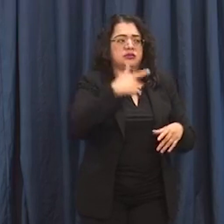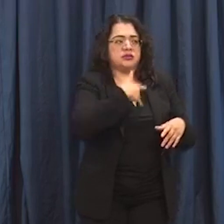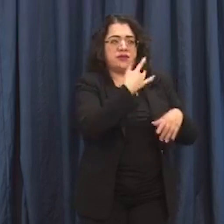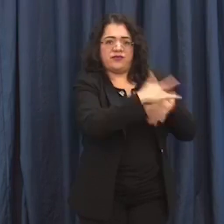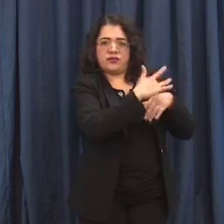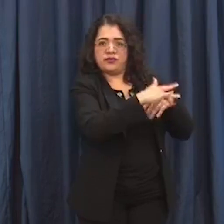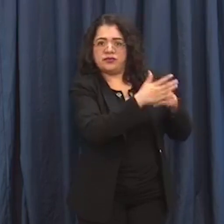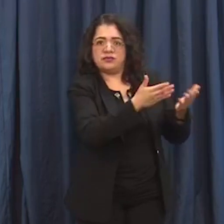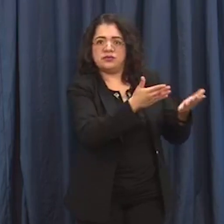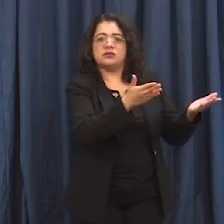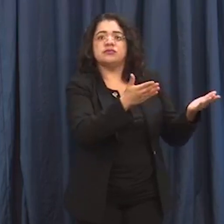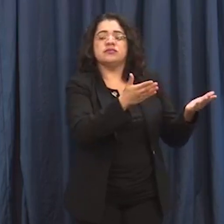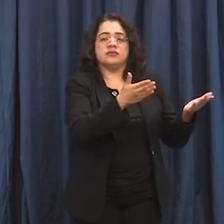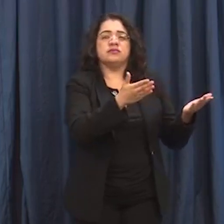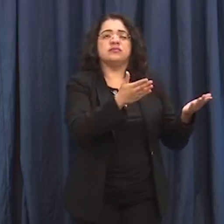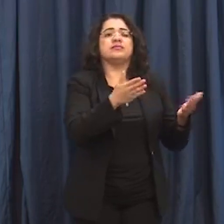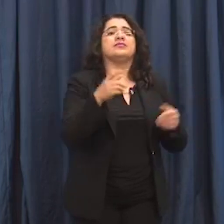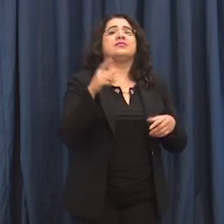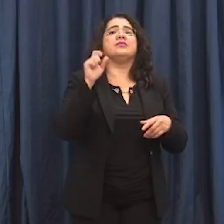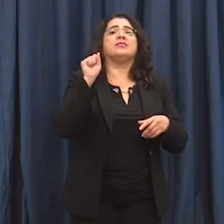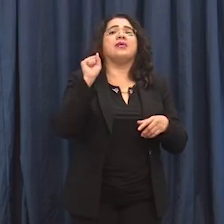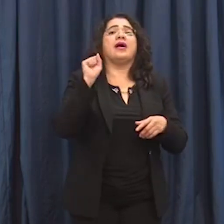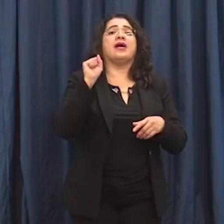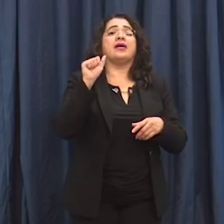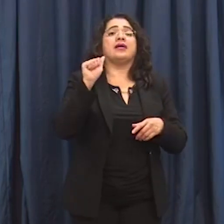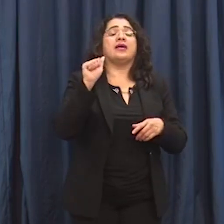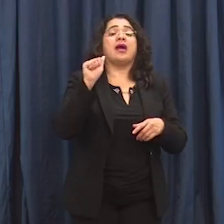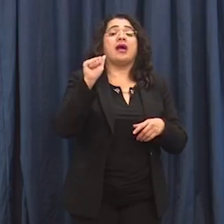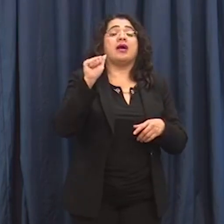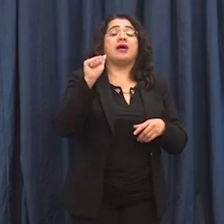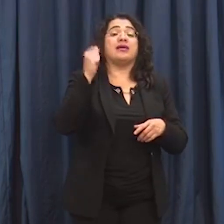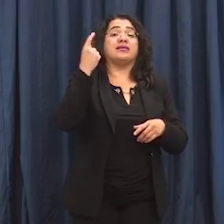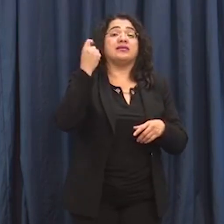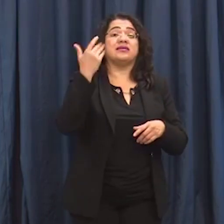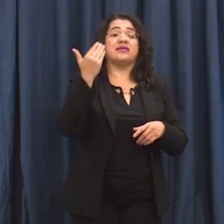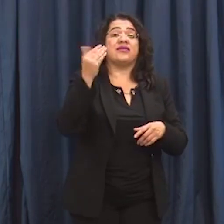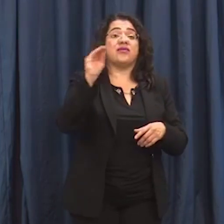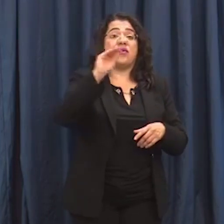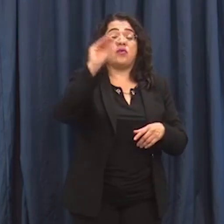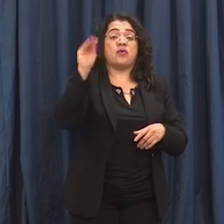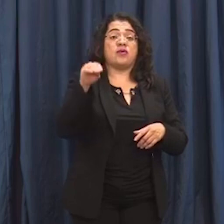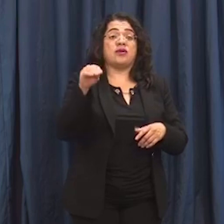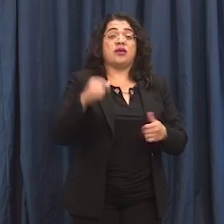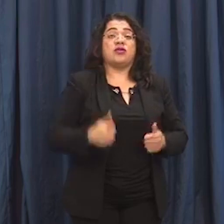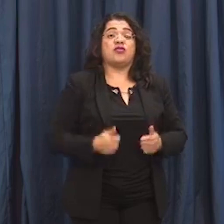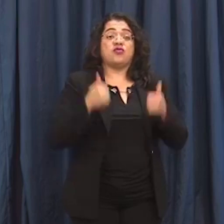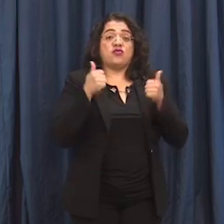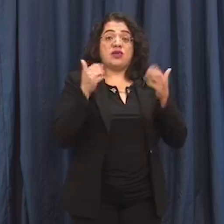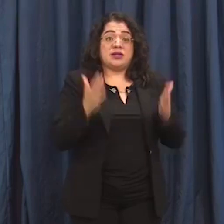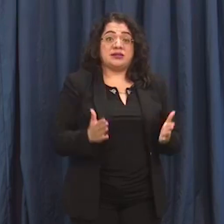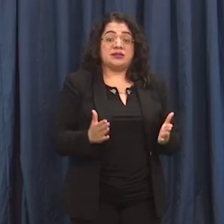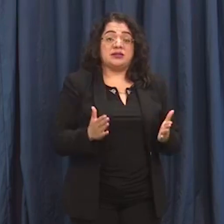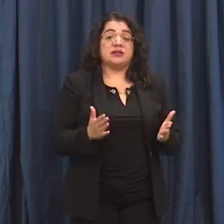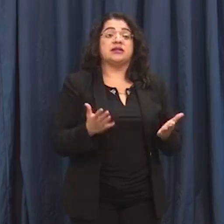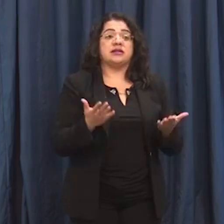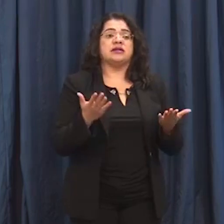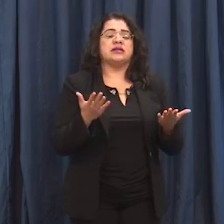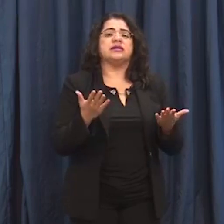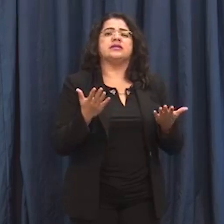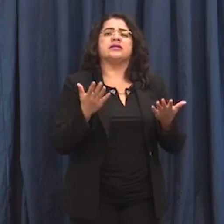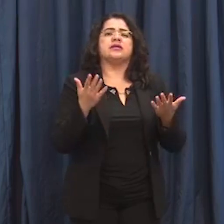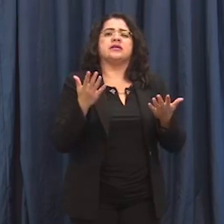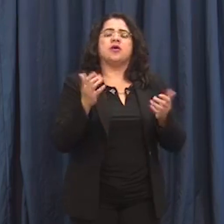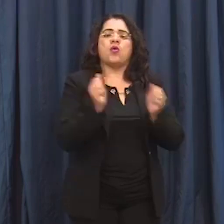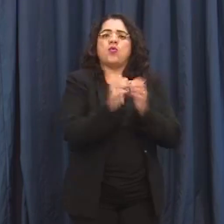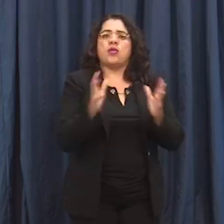las unidades de vivienda temporal para el albergue, al menos del 15% de los residentes del condado que se encuentren sin